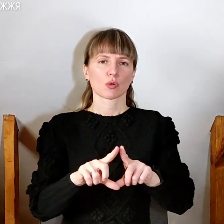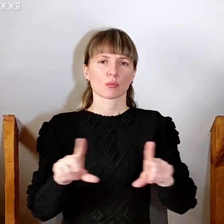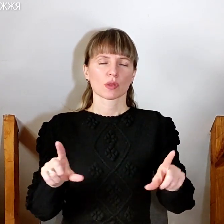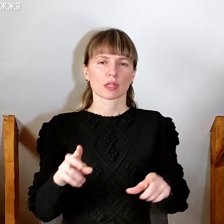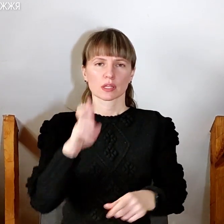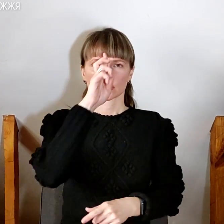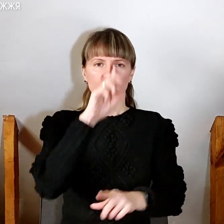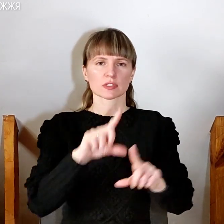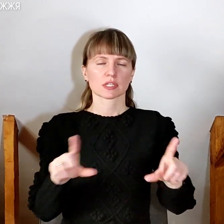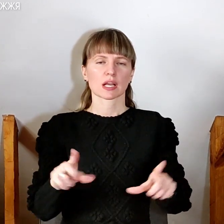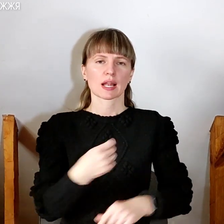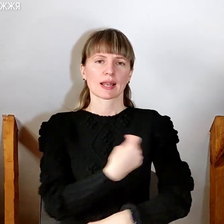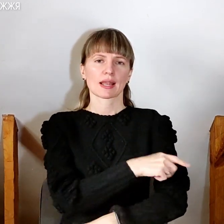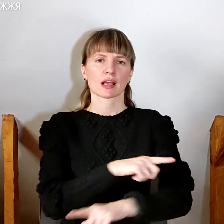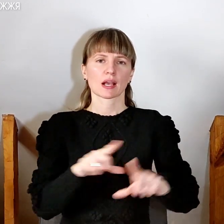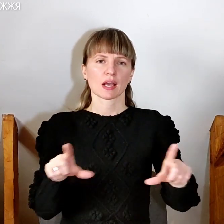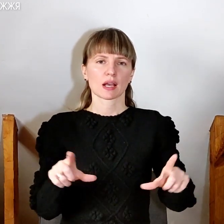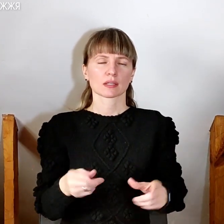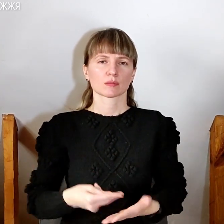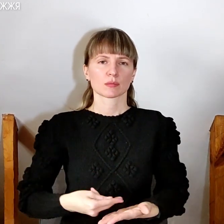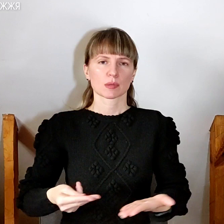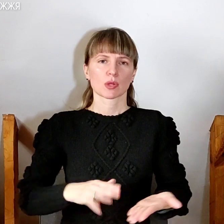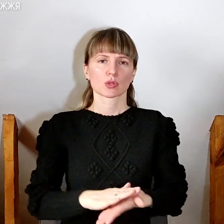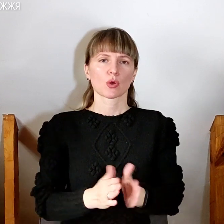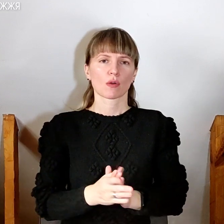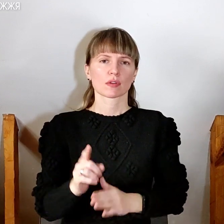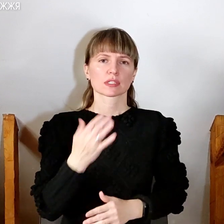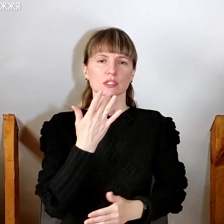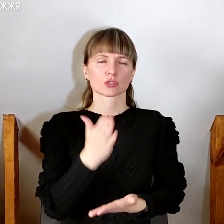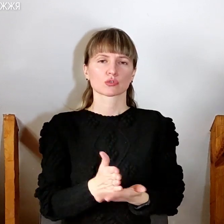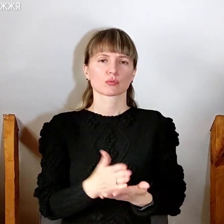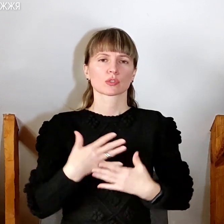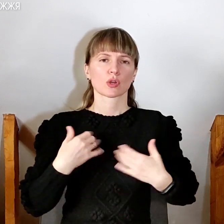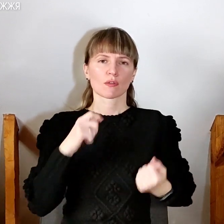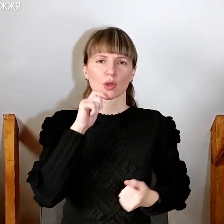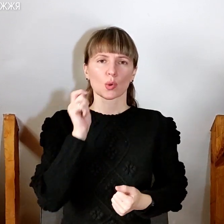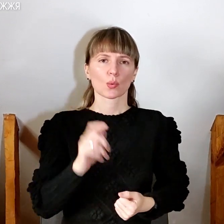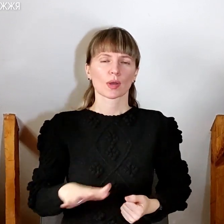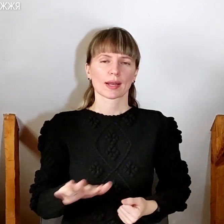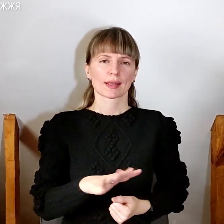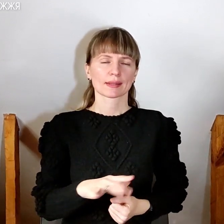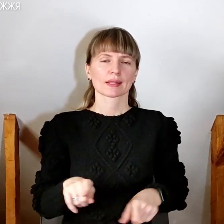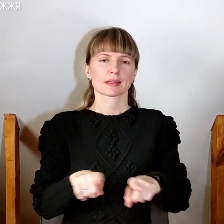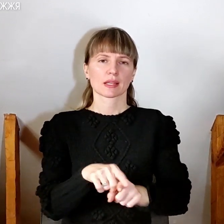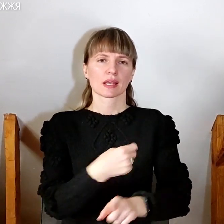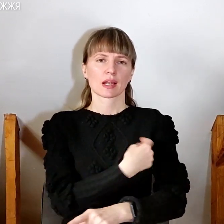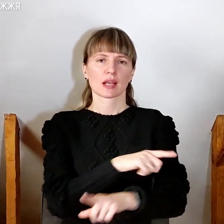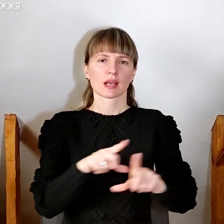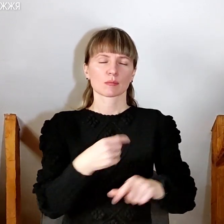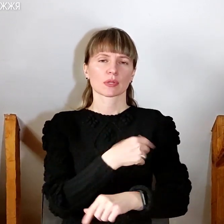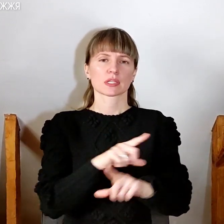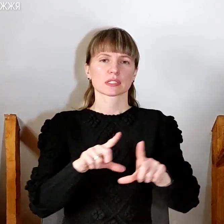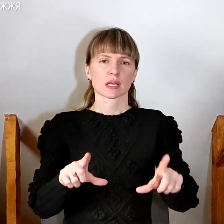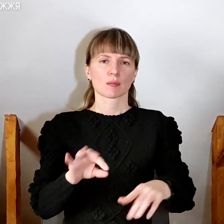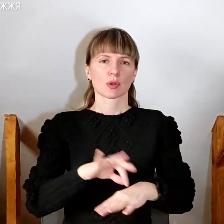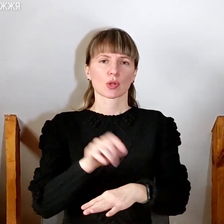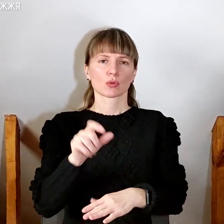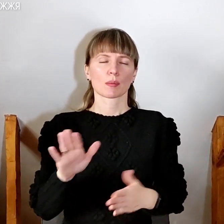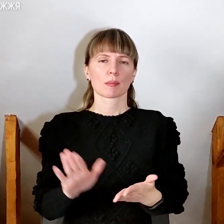заклади лікарні уклали договір з Національною службою здоров'я України. В таких лікарнях, медичних закладах пацієнти безоплатно